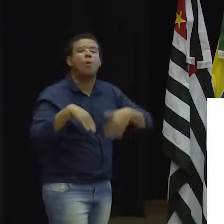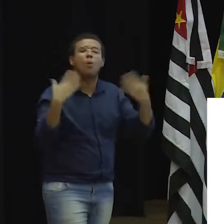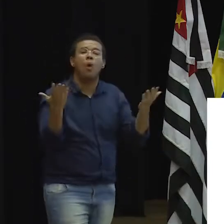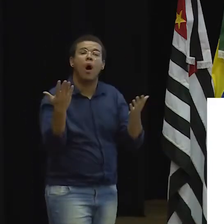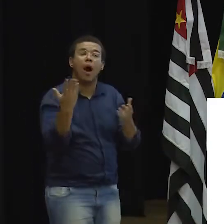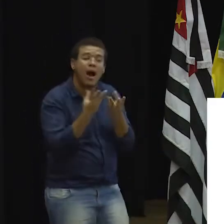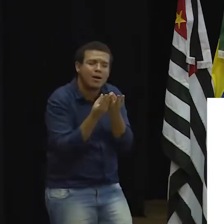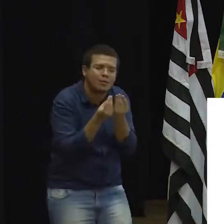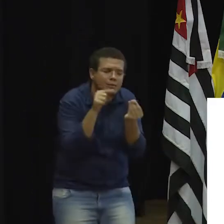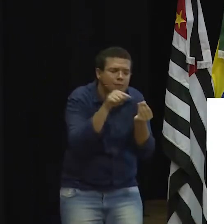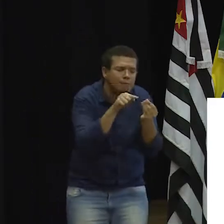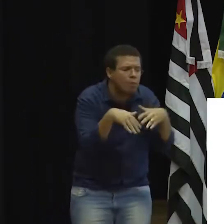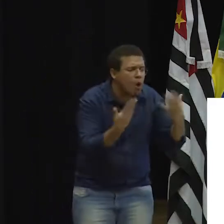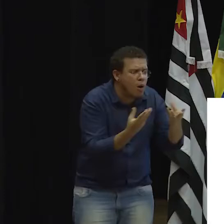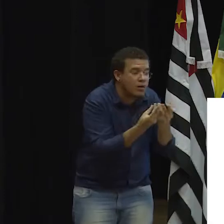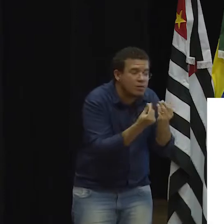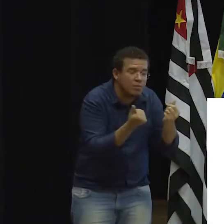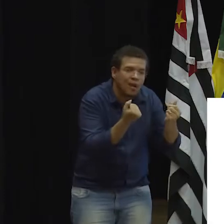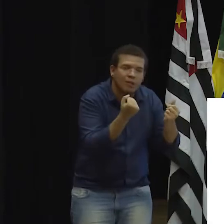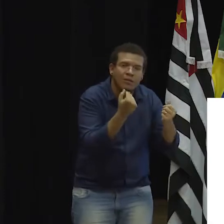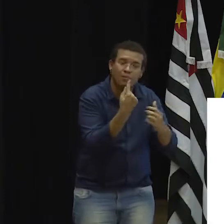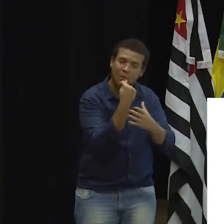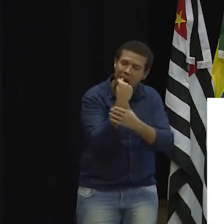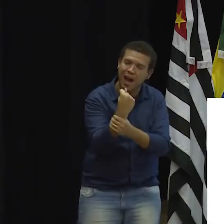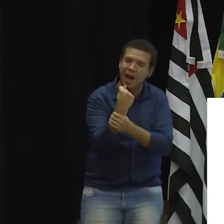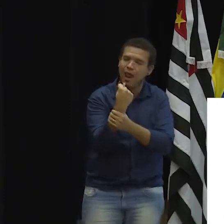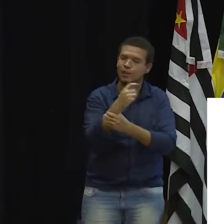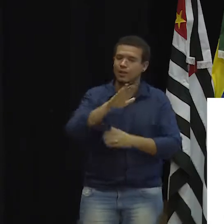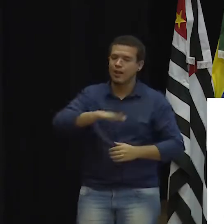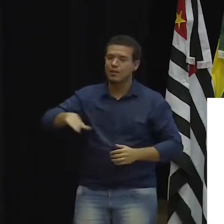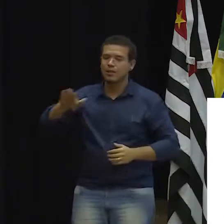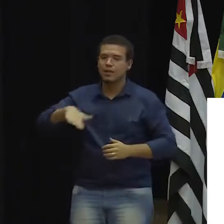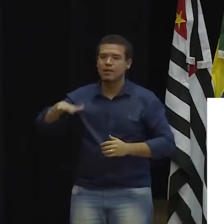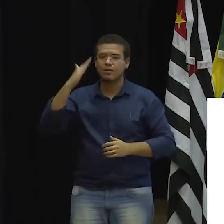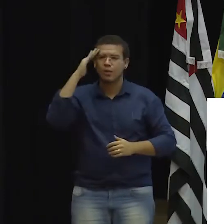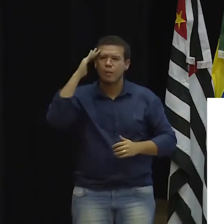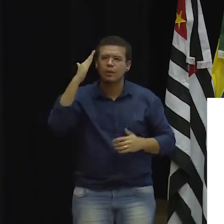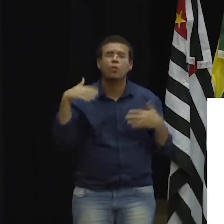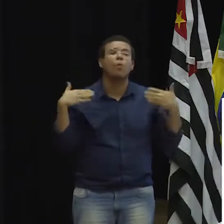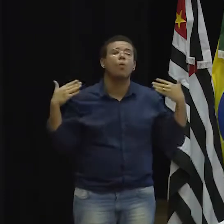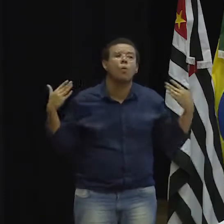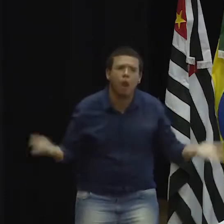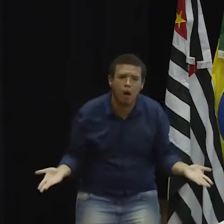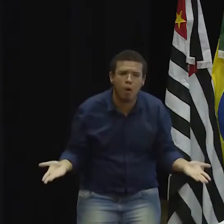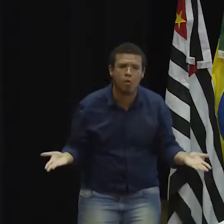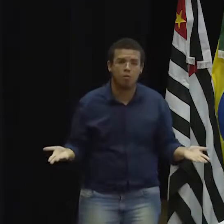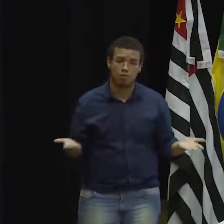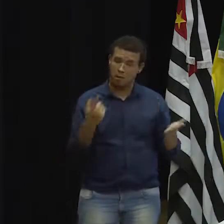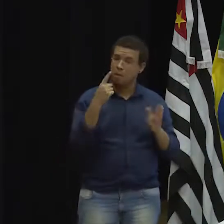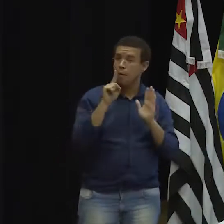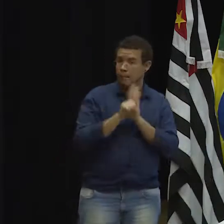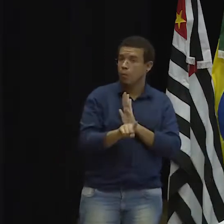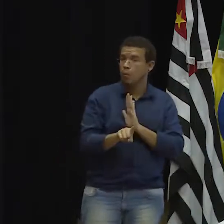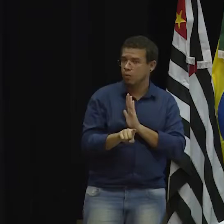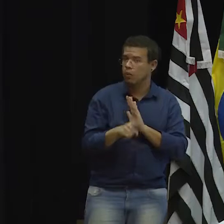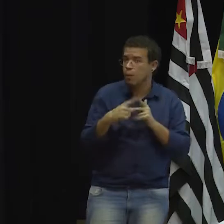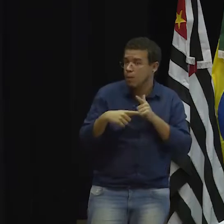pesquisa. Uma delas foi: quais aspectos seriam mais importantes para garantir a compreensão da criança